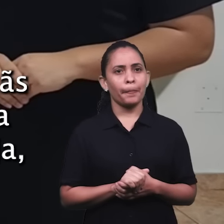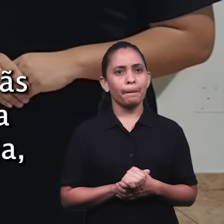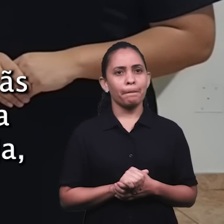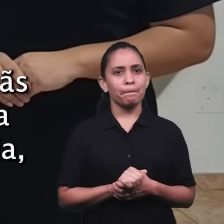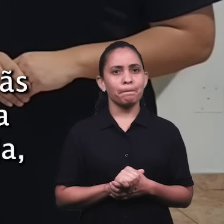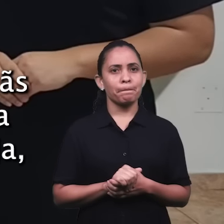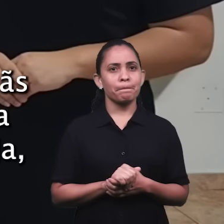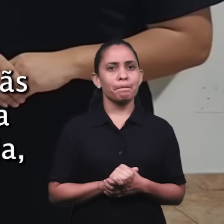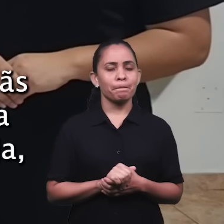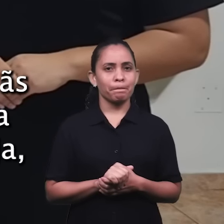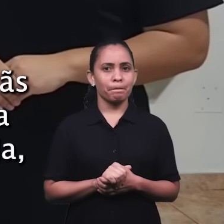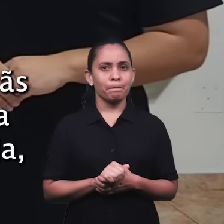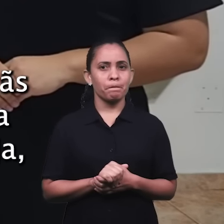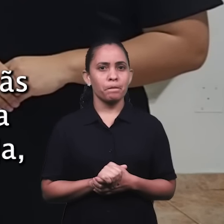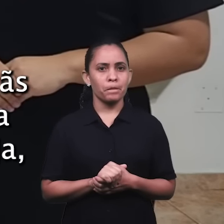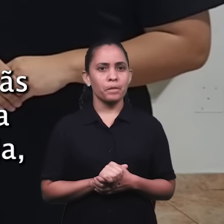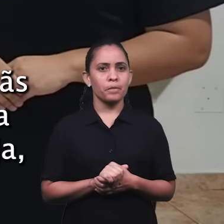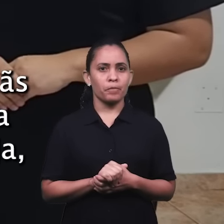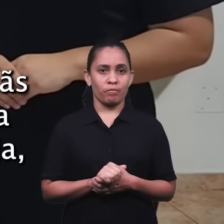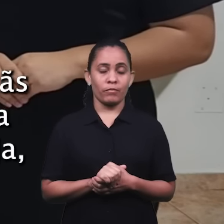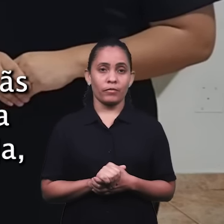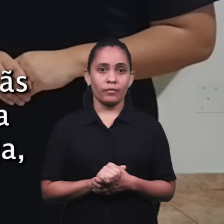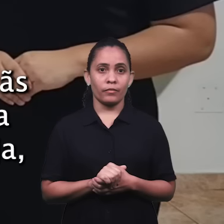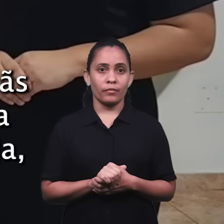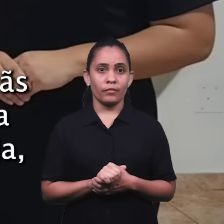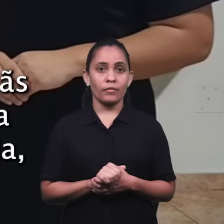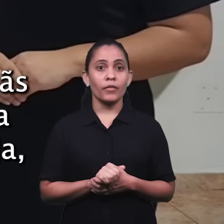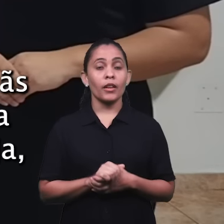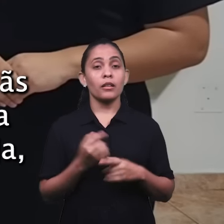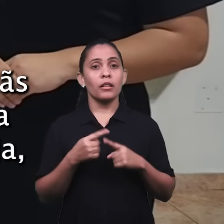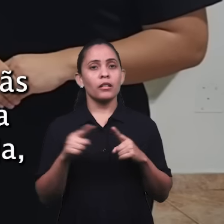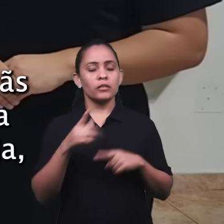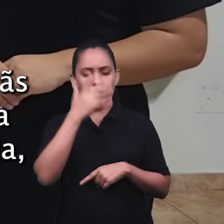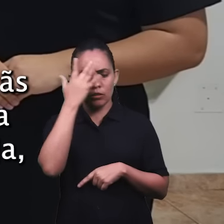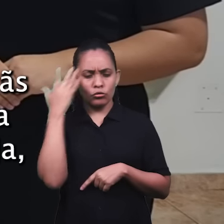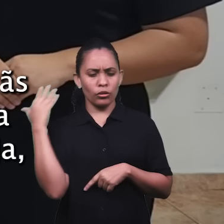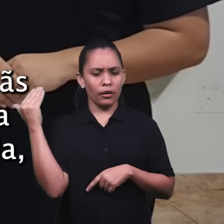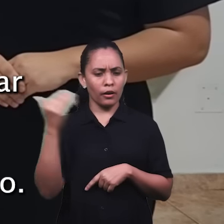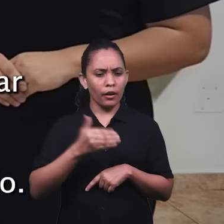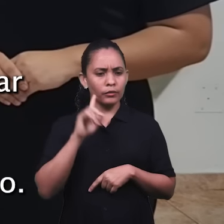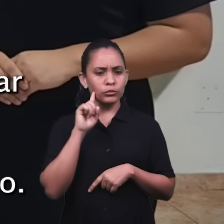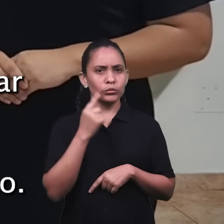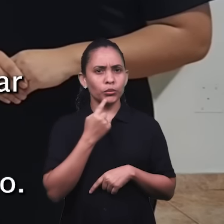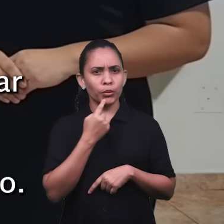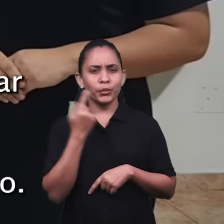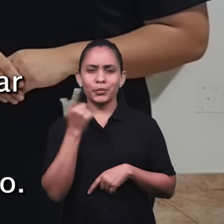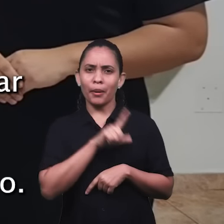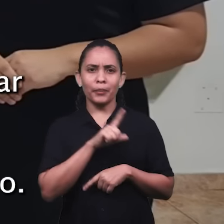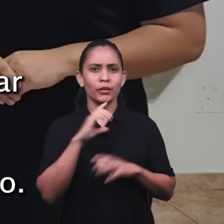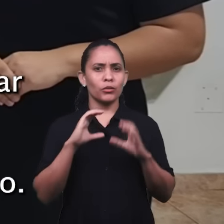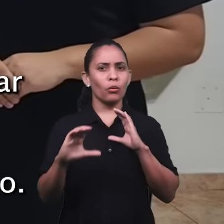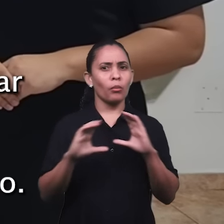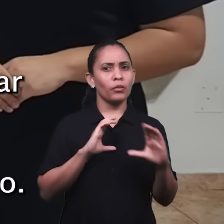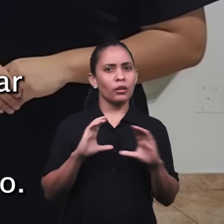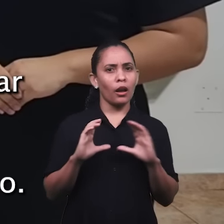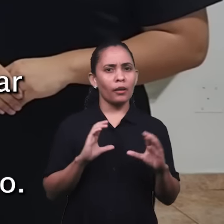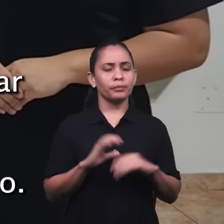para que esté hablando con los sordos que venían a la iglesia para dar la asistencia, porque a veces llegaban,